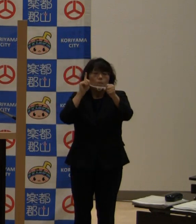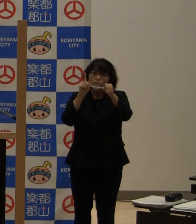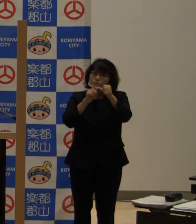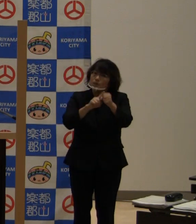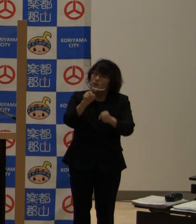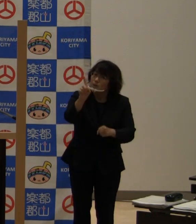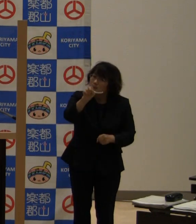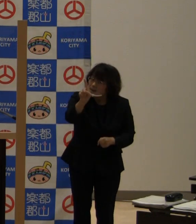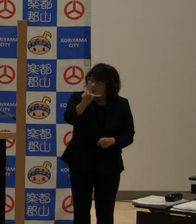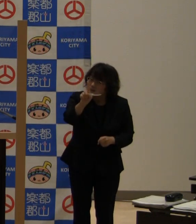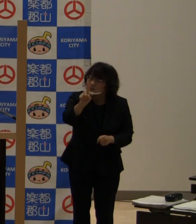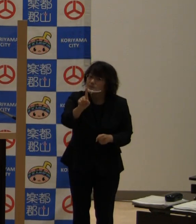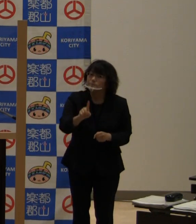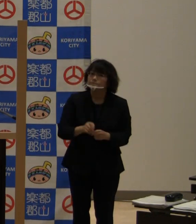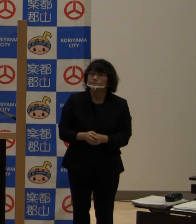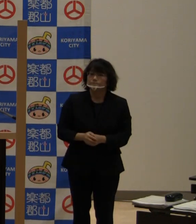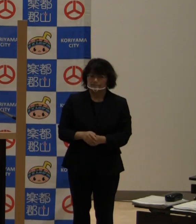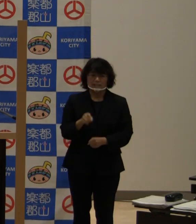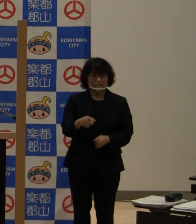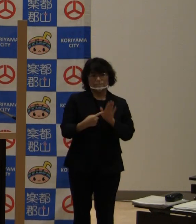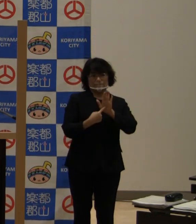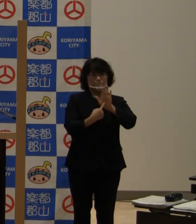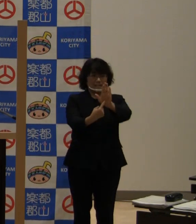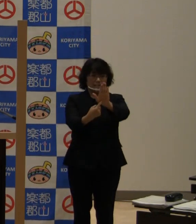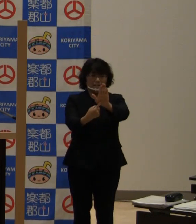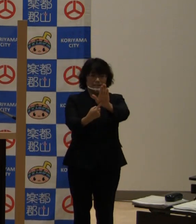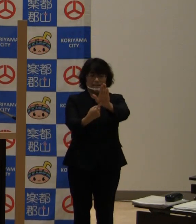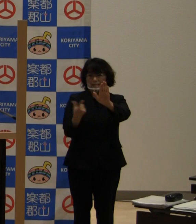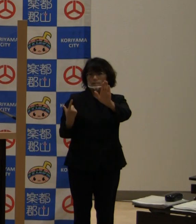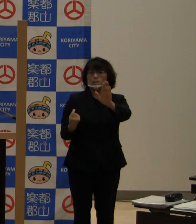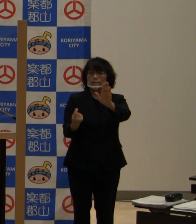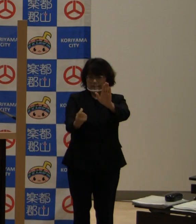というのは、お示しした通りでございますが、